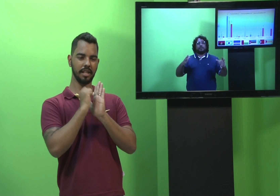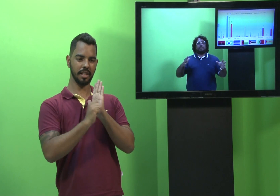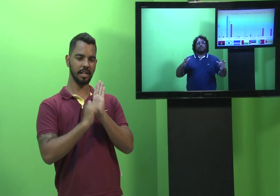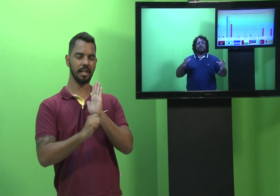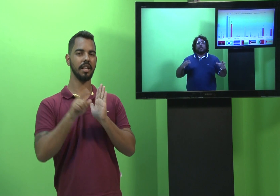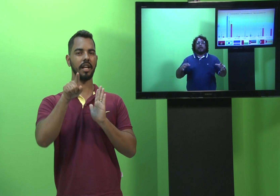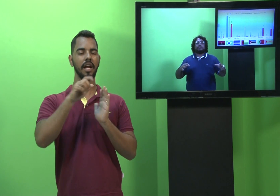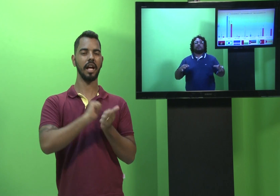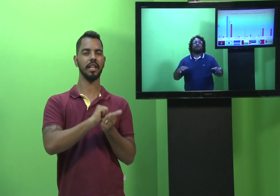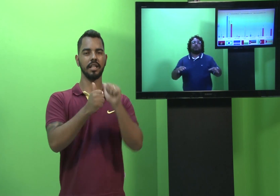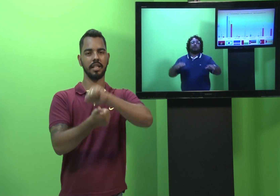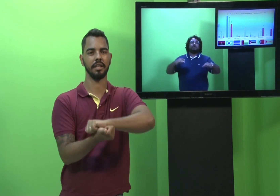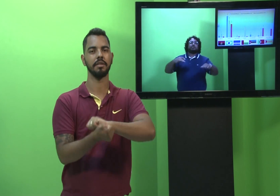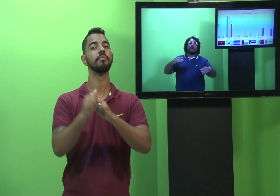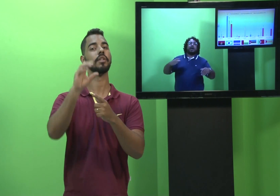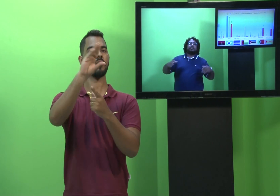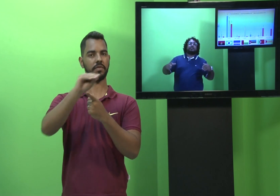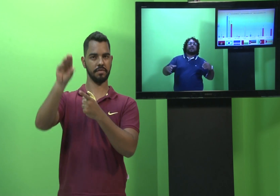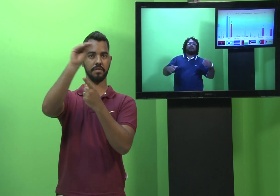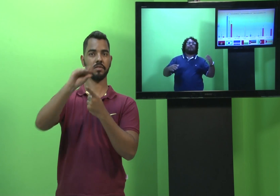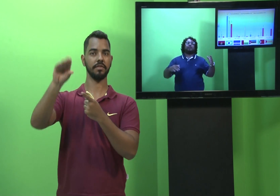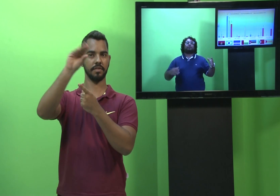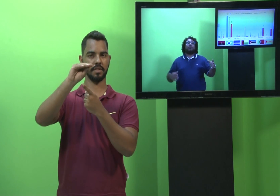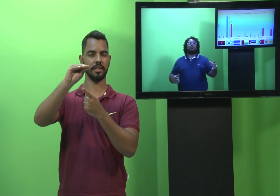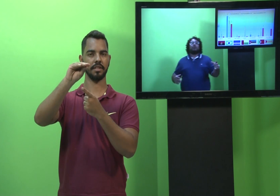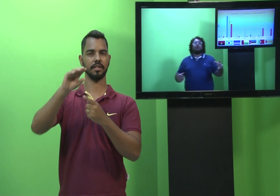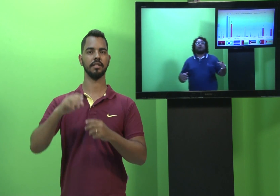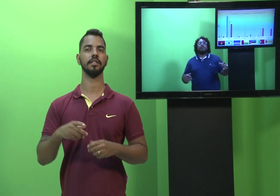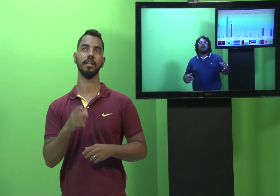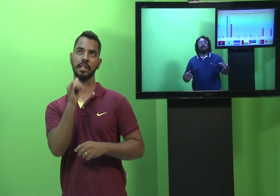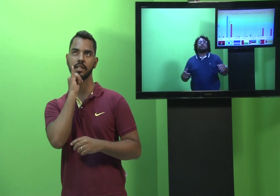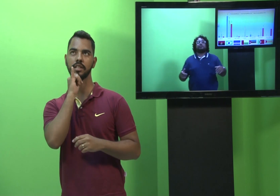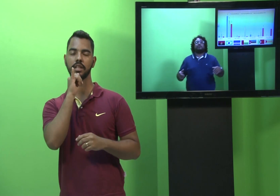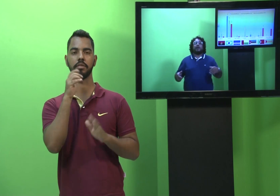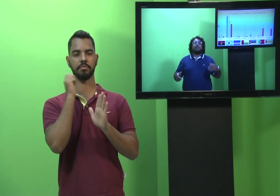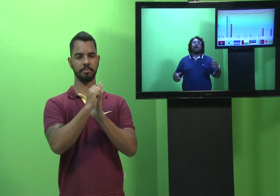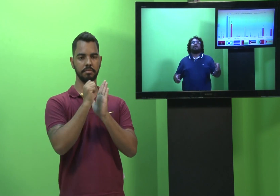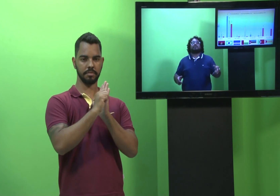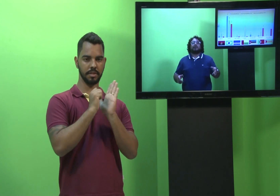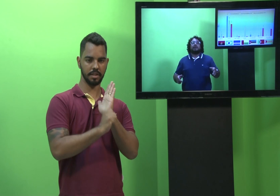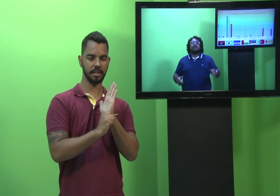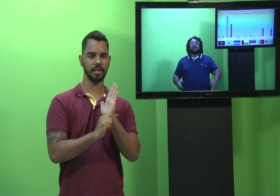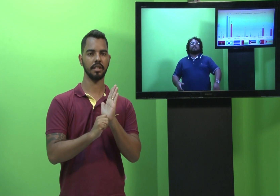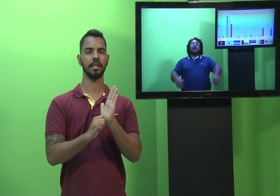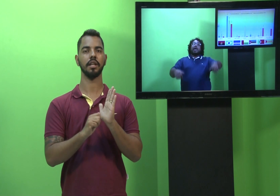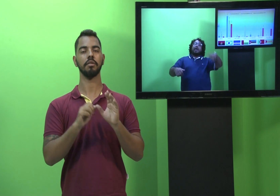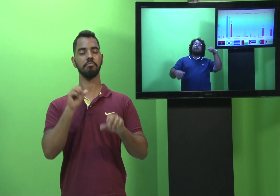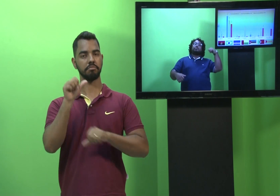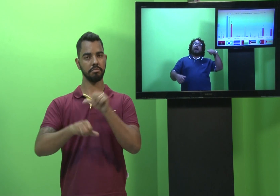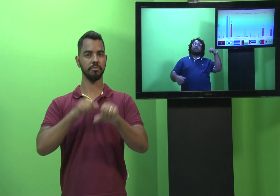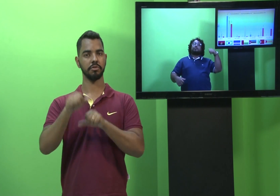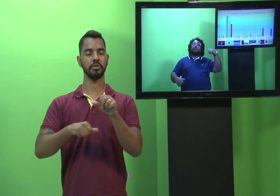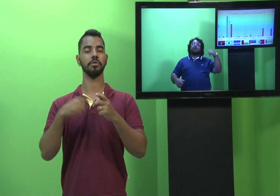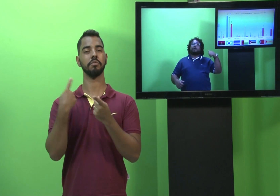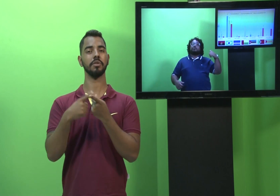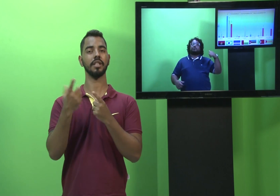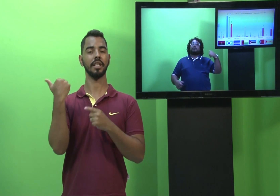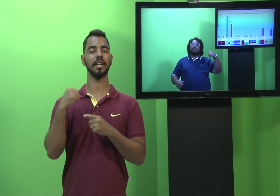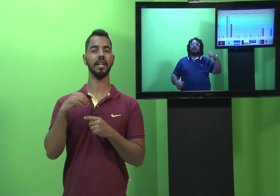exemplo. Assim foram endossadas grafias como comércio e farmácia, que já eram usadas por aqui